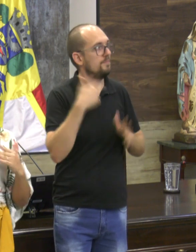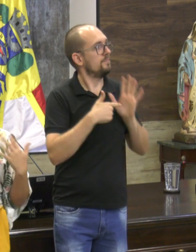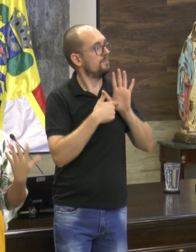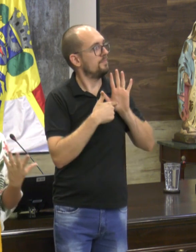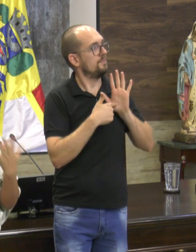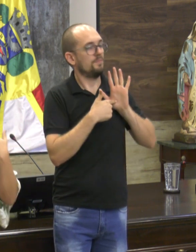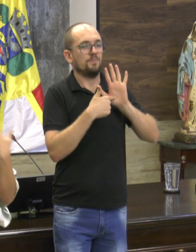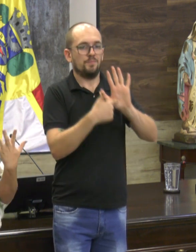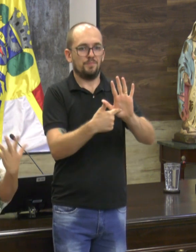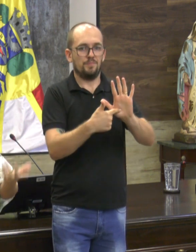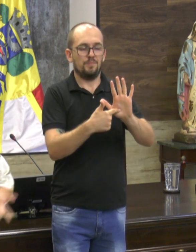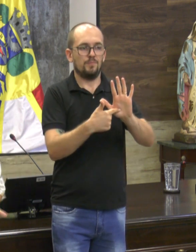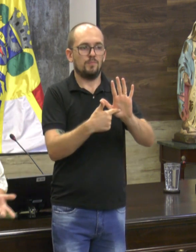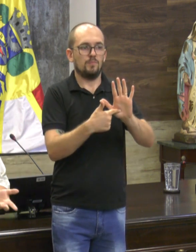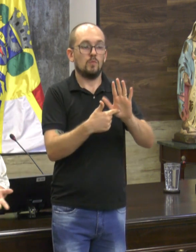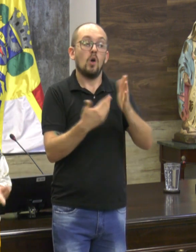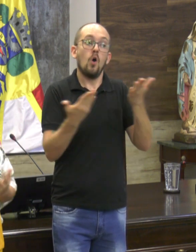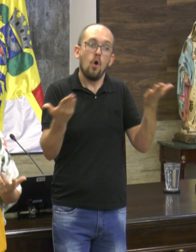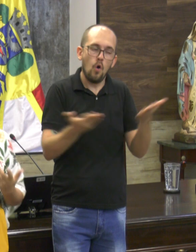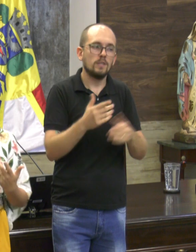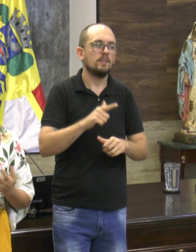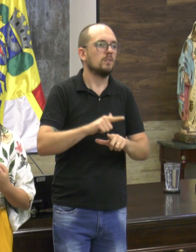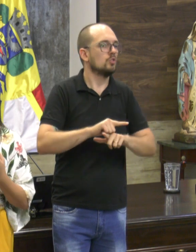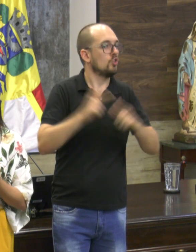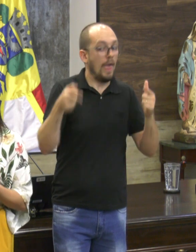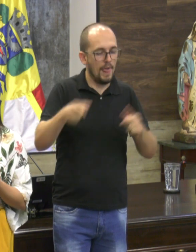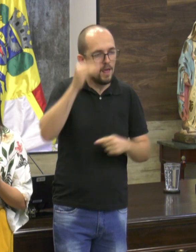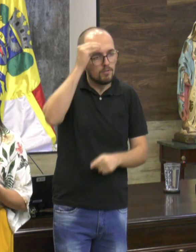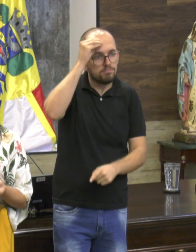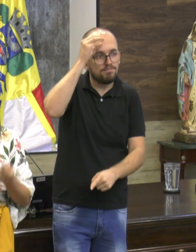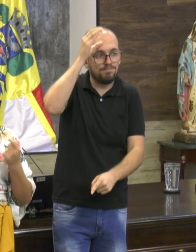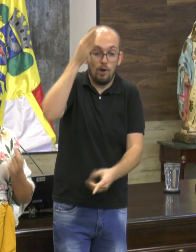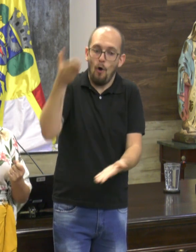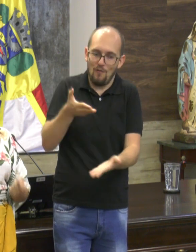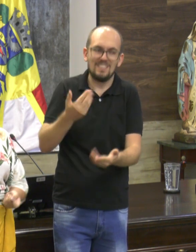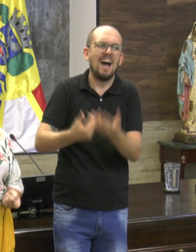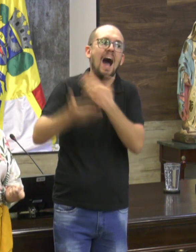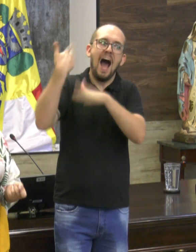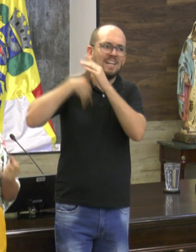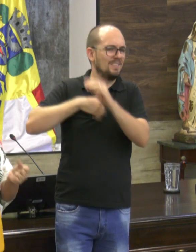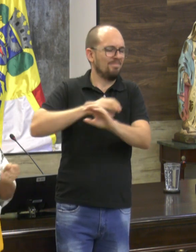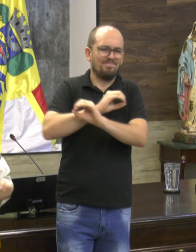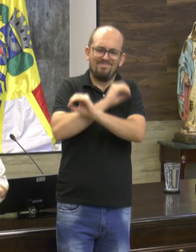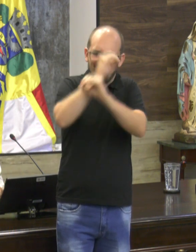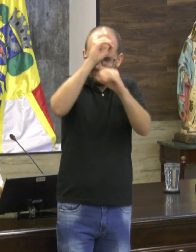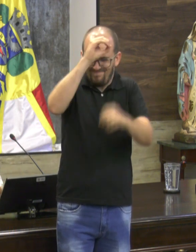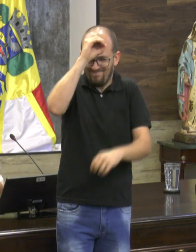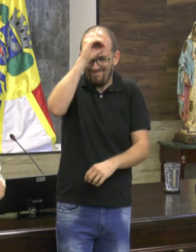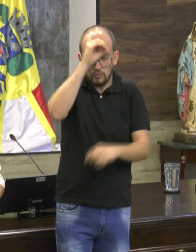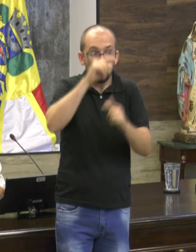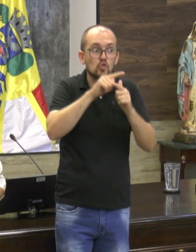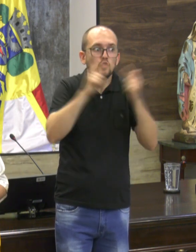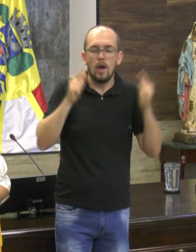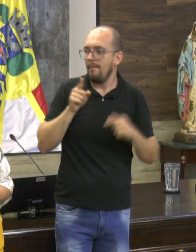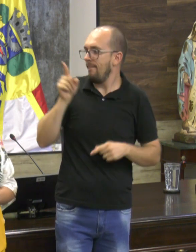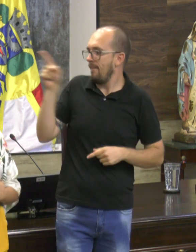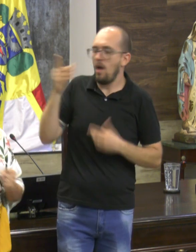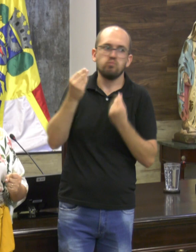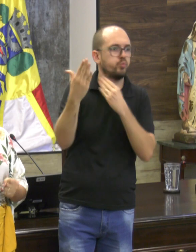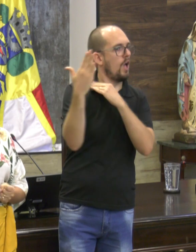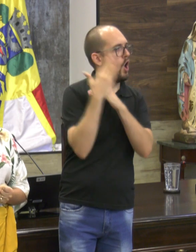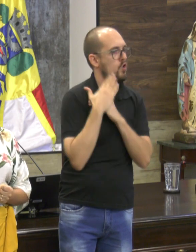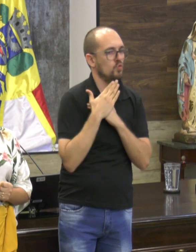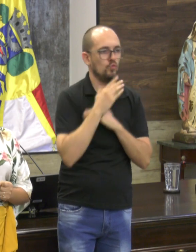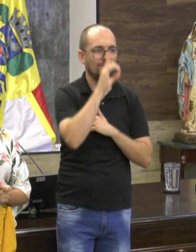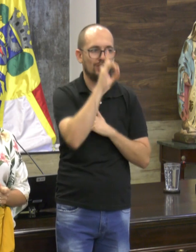Graças à comunicação, graças a Deus, e graças à escola que acreditou, graças a Adriana que acreditou junto comigo desde sempre, né? Que a